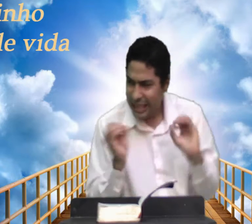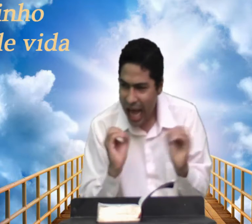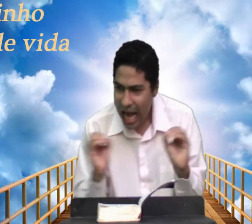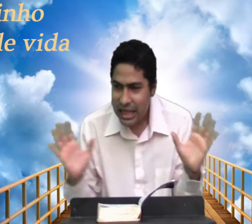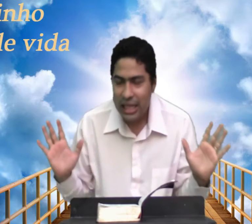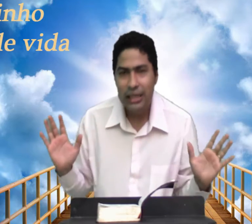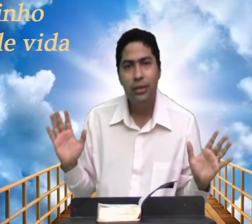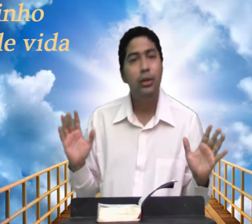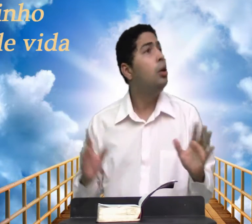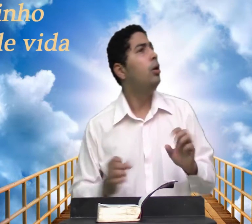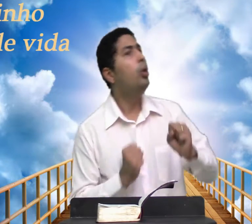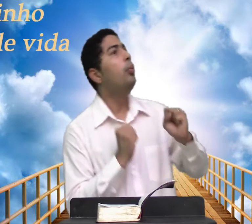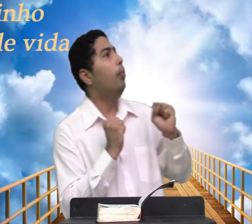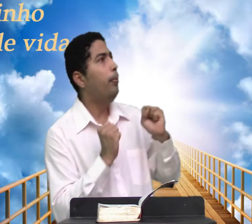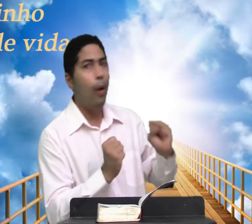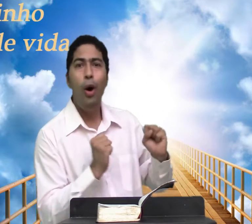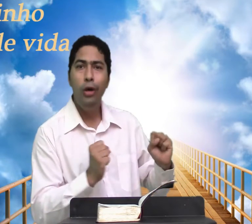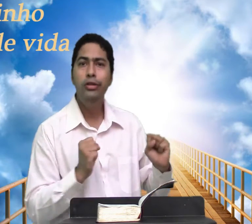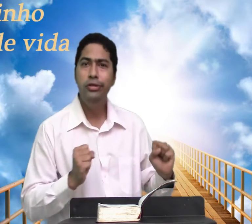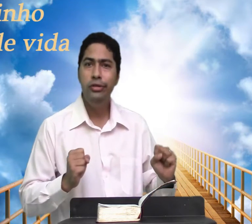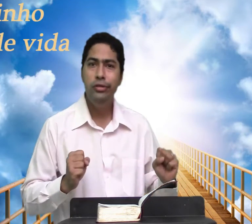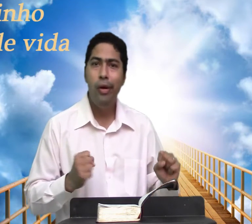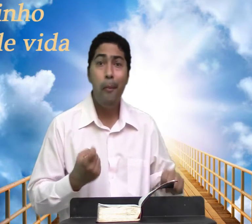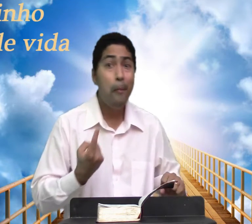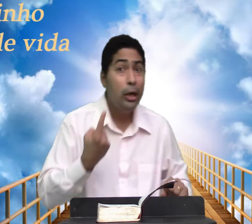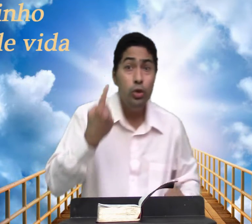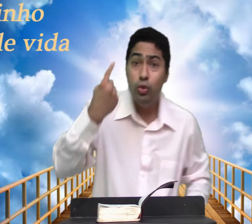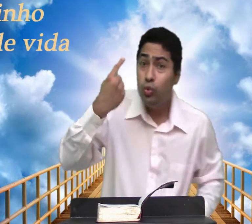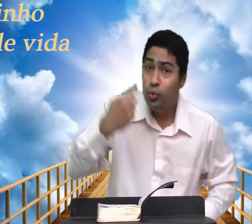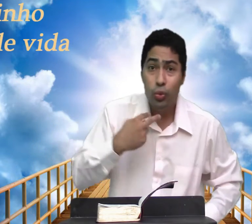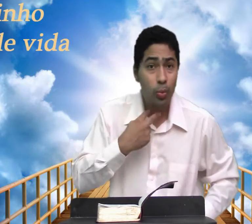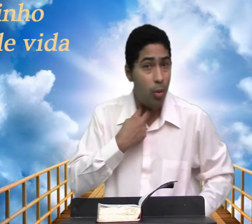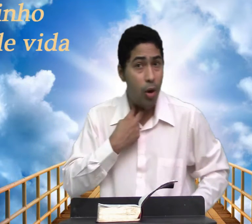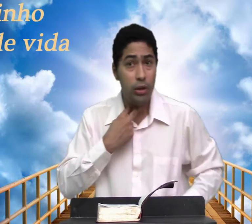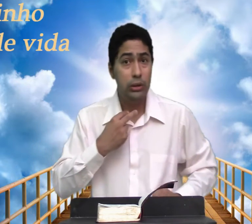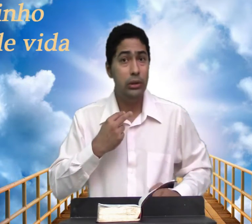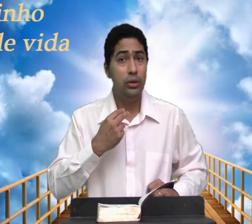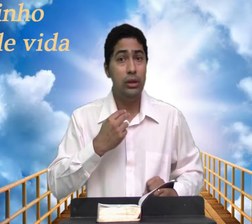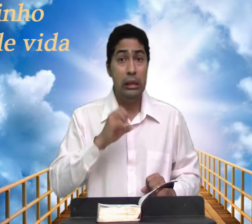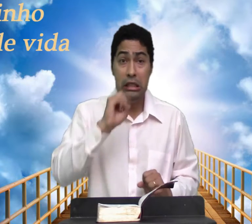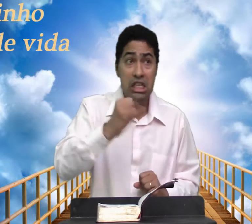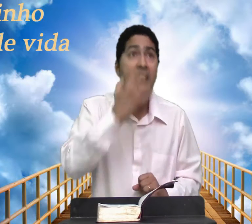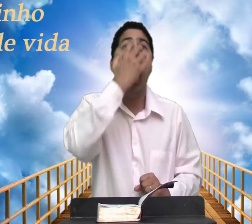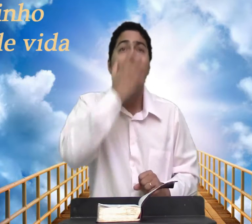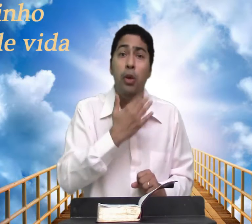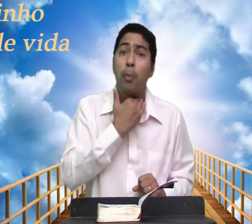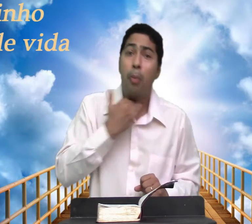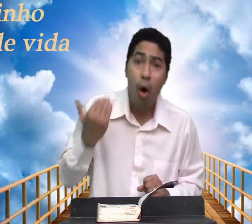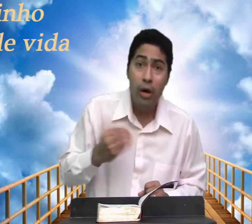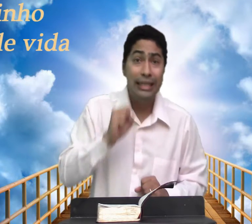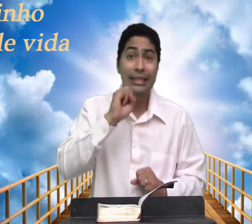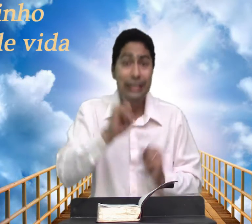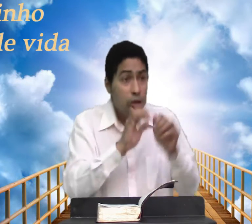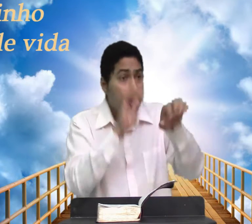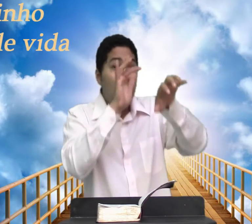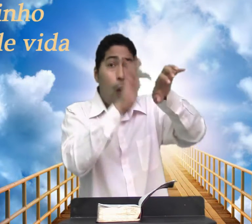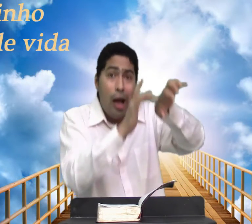diz, não, eu posso. Só uma que eu não posso, porque se eu comer eu vou morrer. E se eu tocar nessa fruta eu também